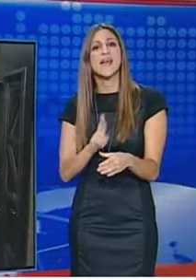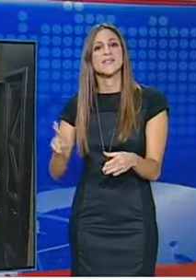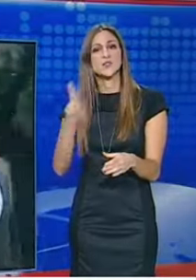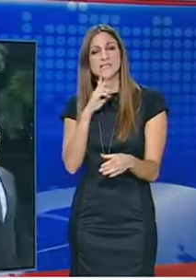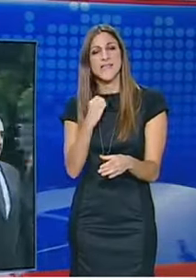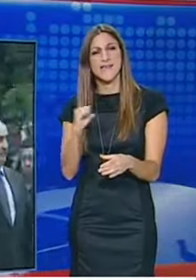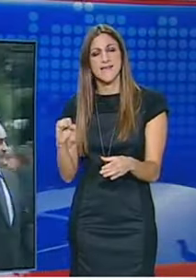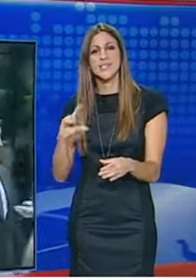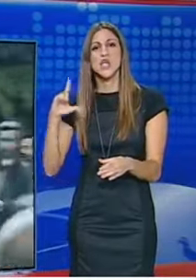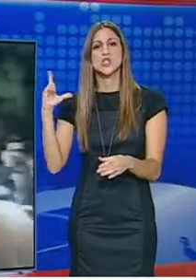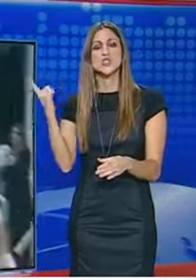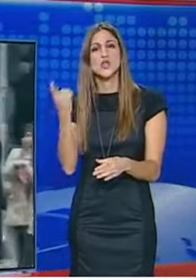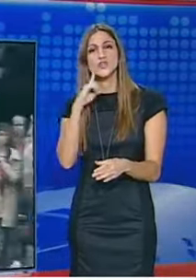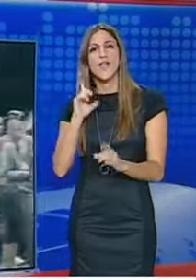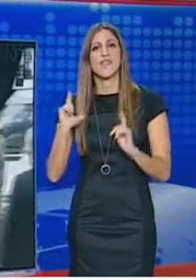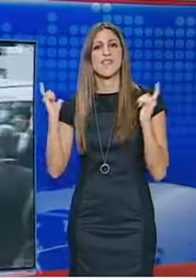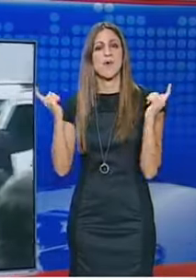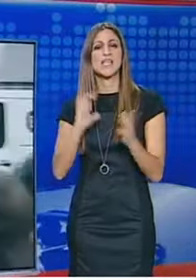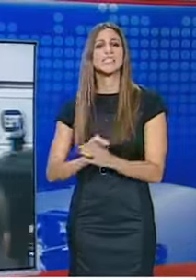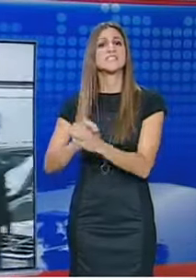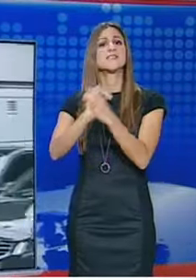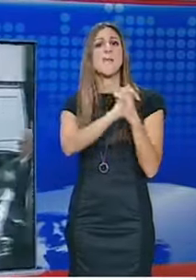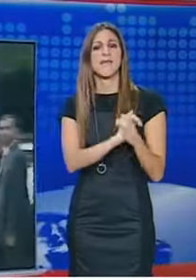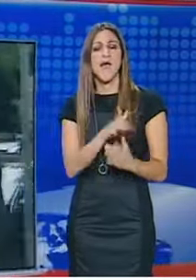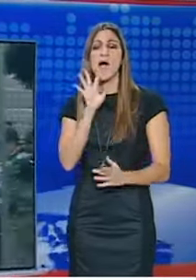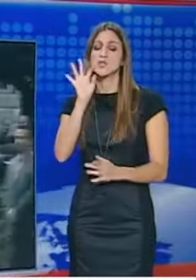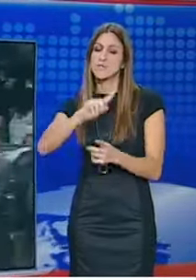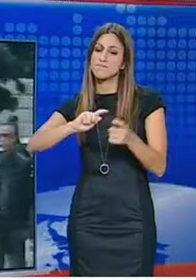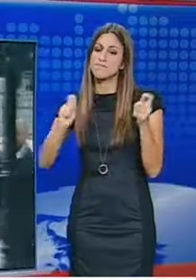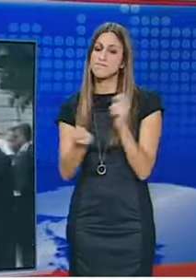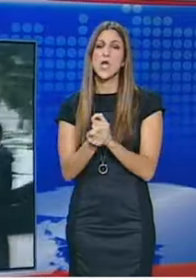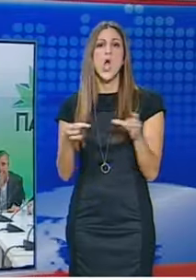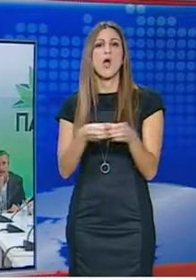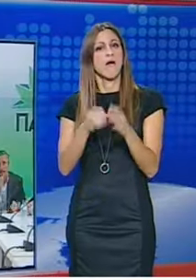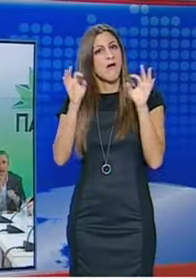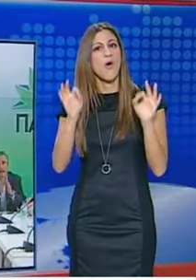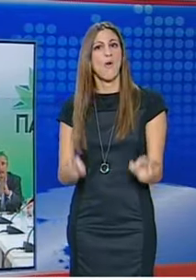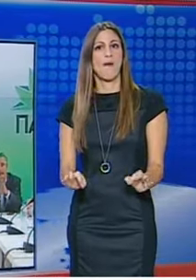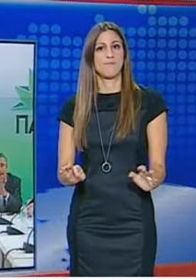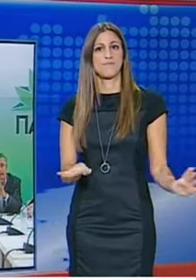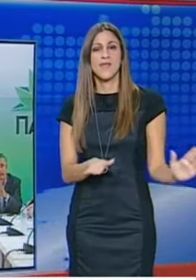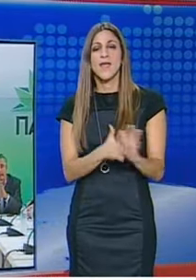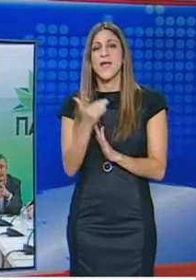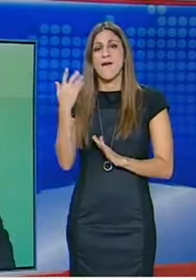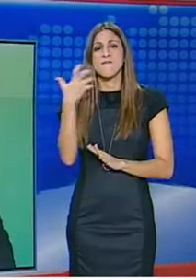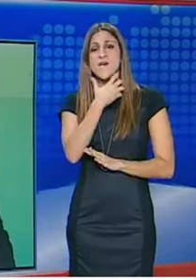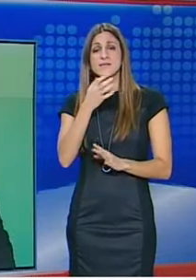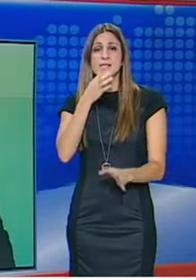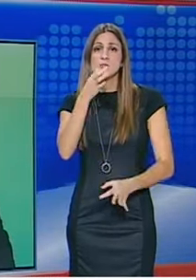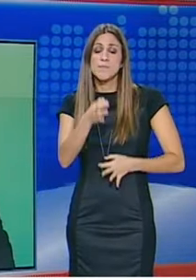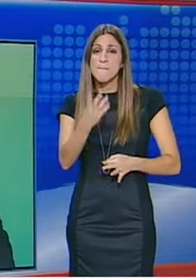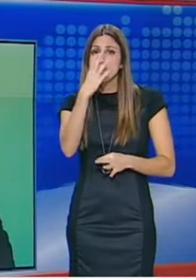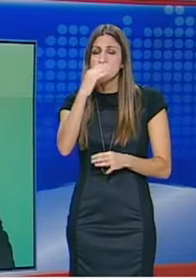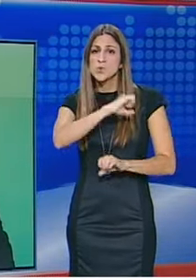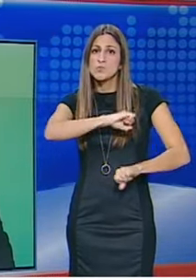κίνηση σοσιαλδημοκρατικής συμμαχίας που έχει ως στόχο τη μετεξέλιξή του σε νέο κόμμα την ώρα που το πασοκ οργανώνει με κόπο και